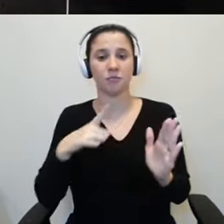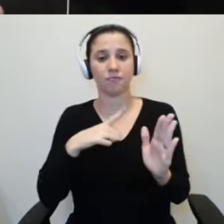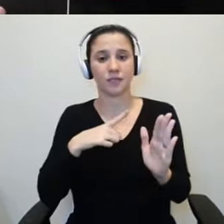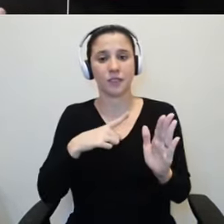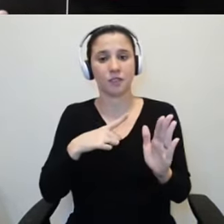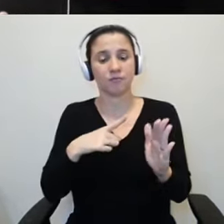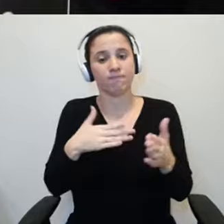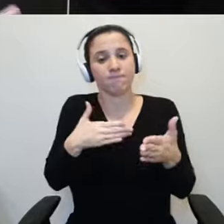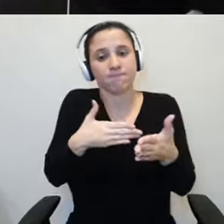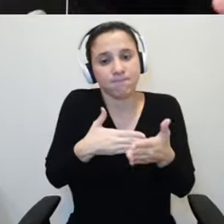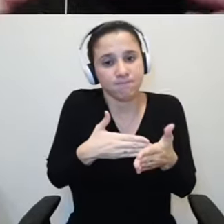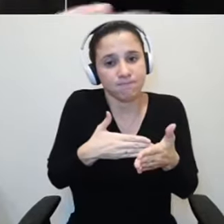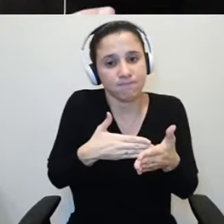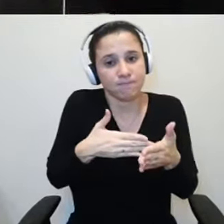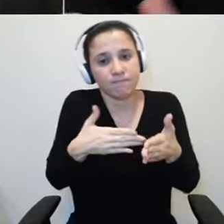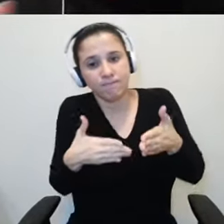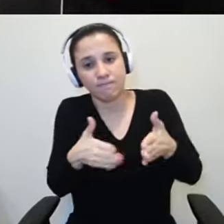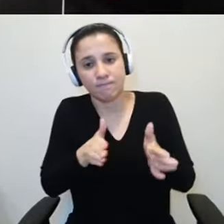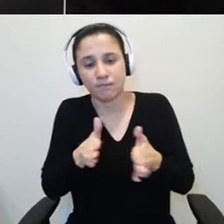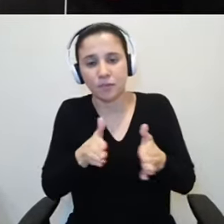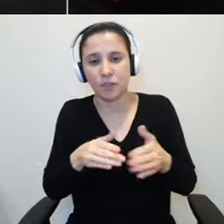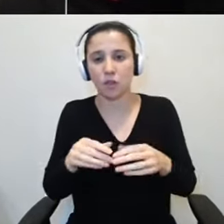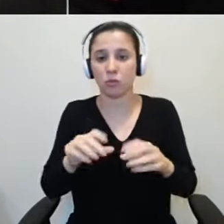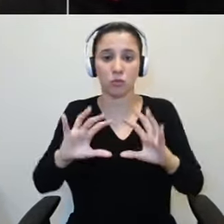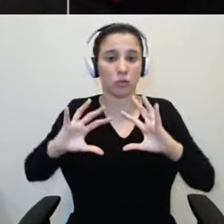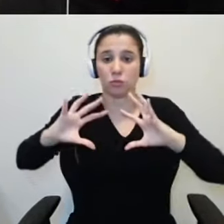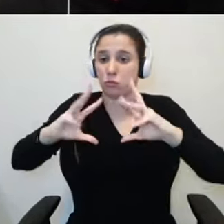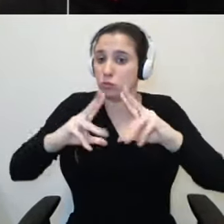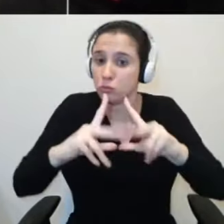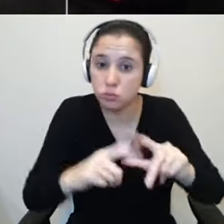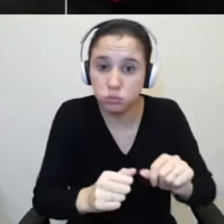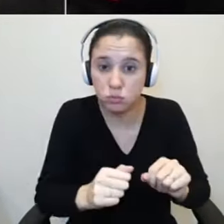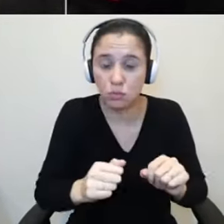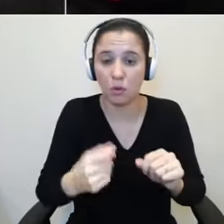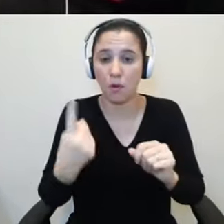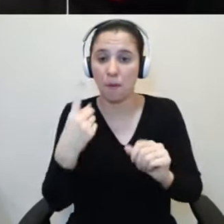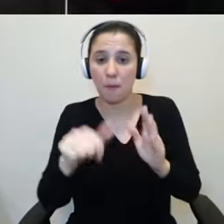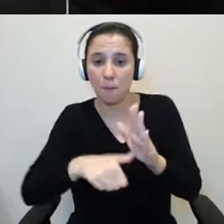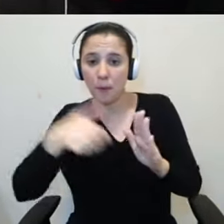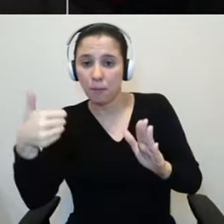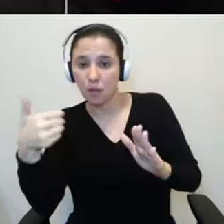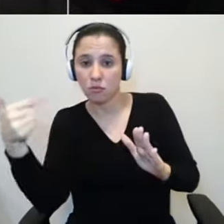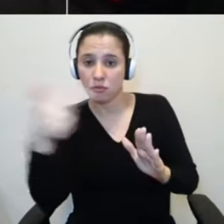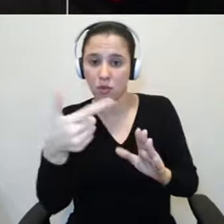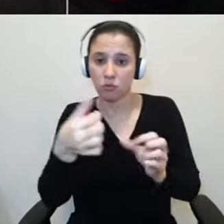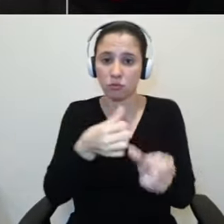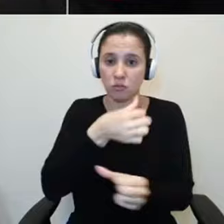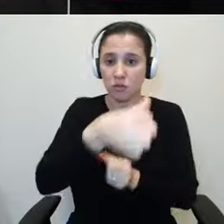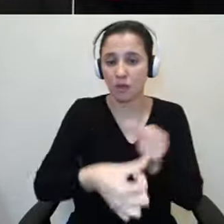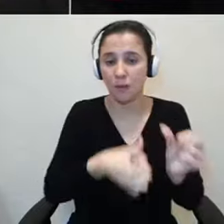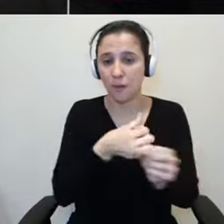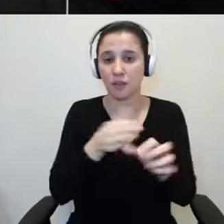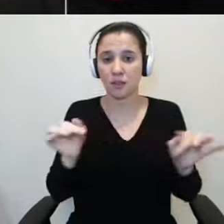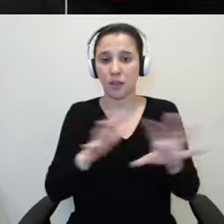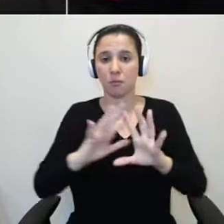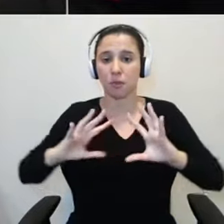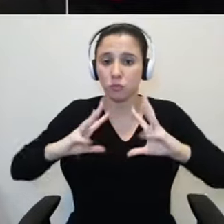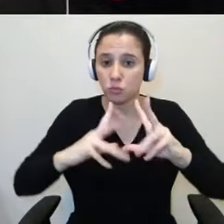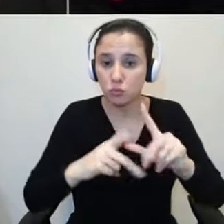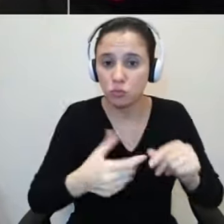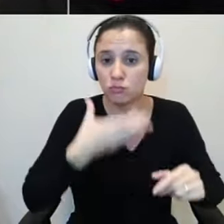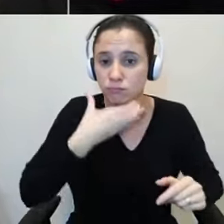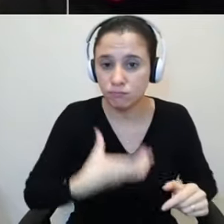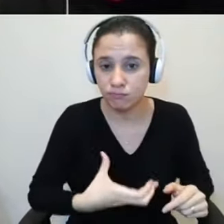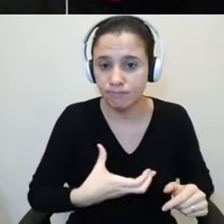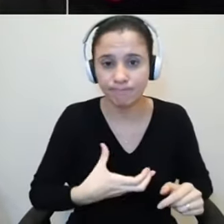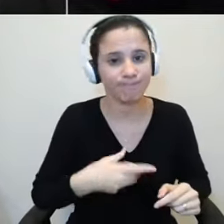toda essa carga horária para fechar tudo isso em dezembro. Então não tem como. Nós ficamos aí em torno de um pouco mais de 3 meses